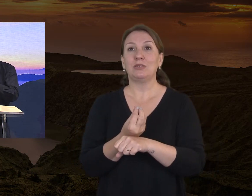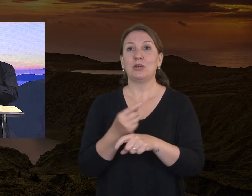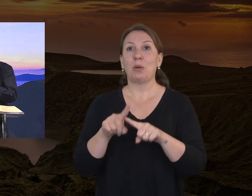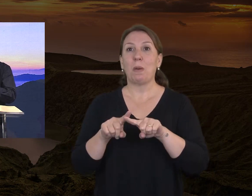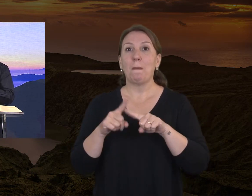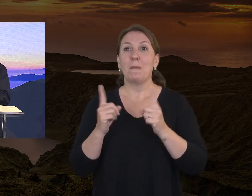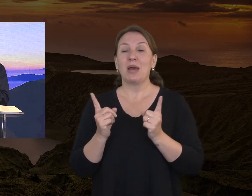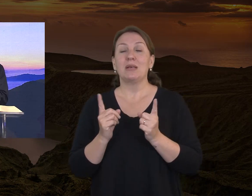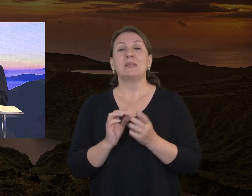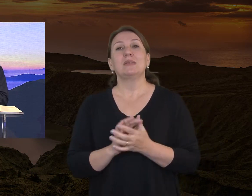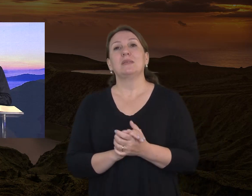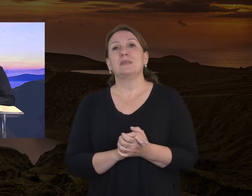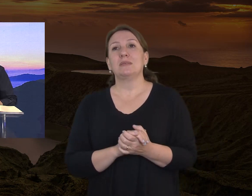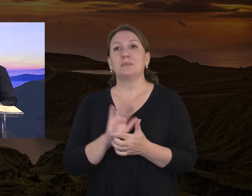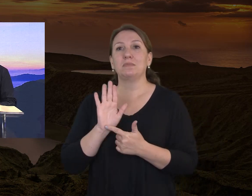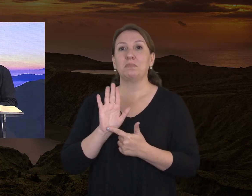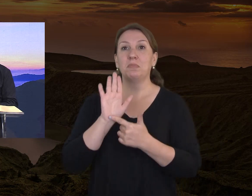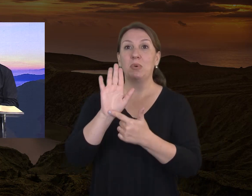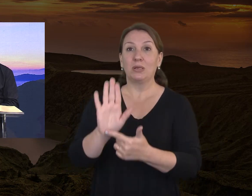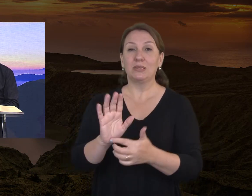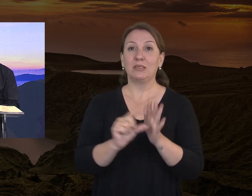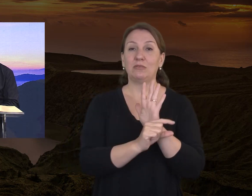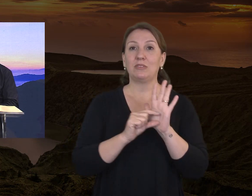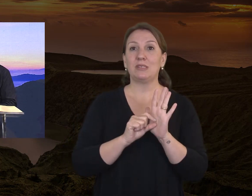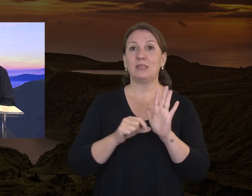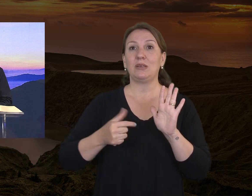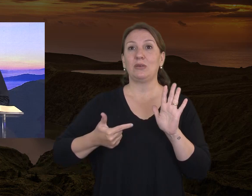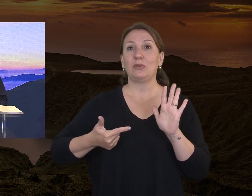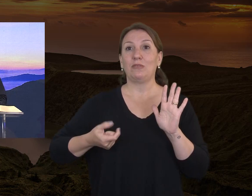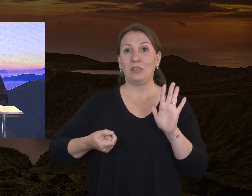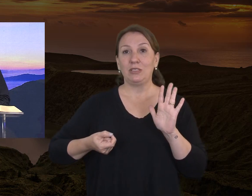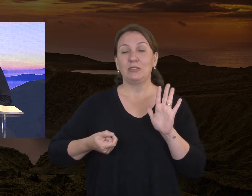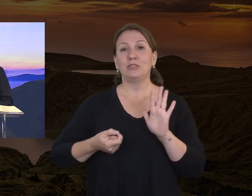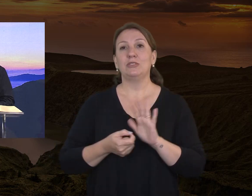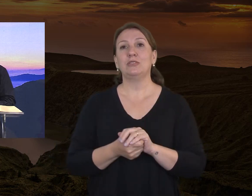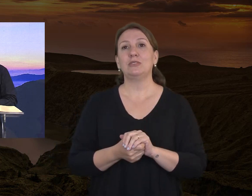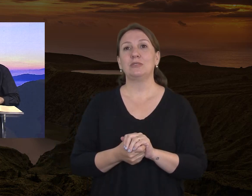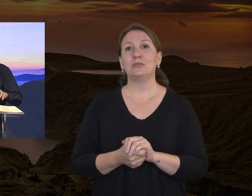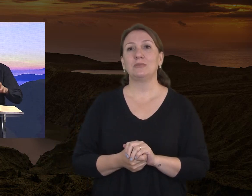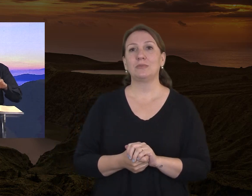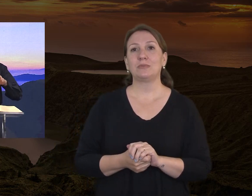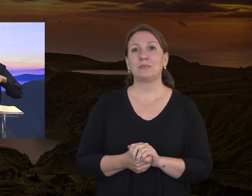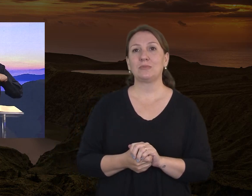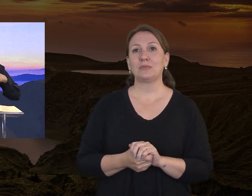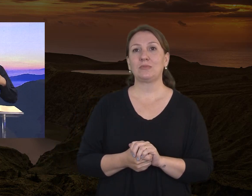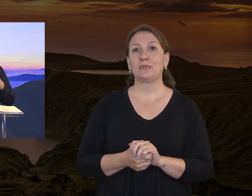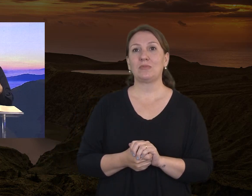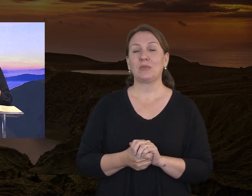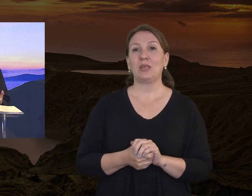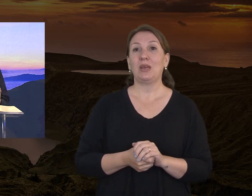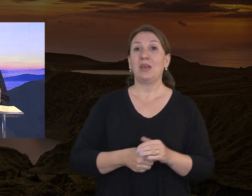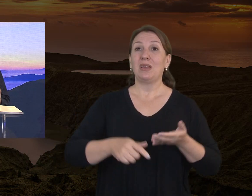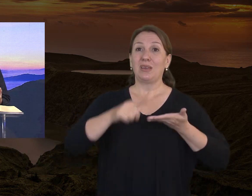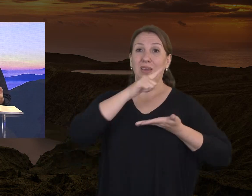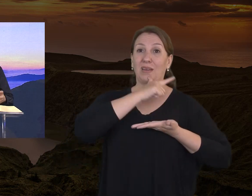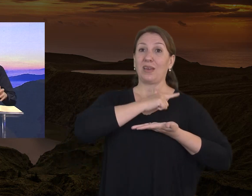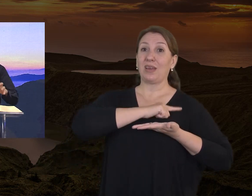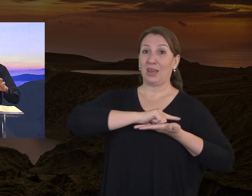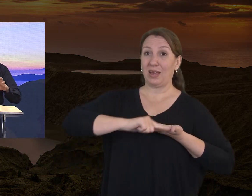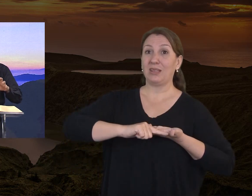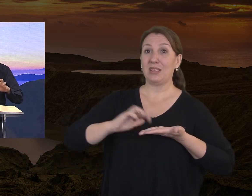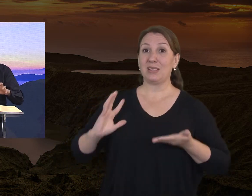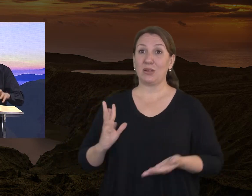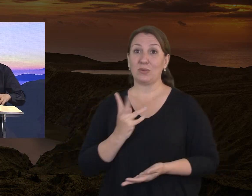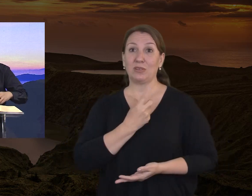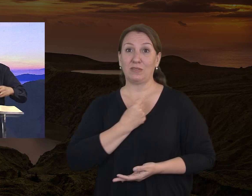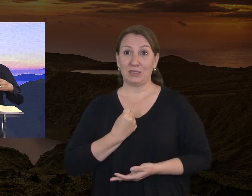nós reconectarmos com Deus. Mas no versículo 20, ele já fala que através da redenção,